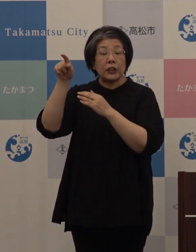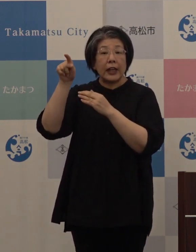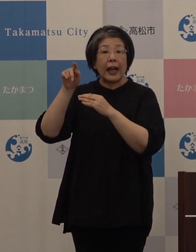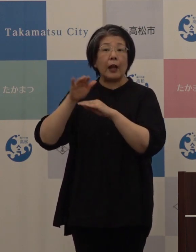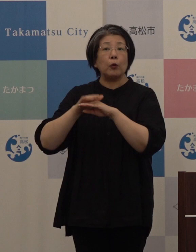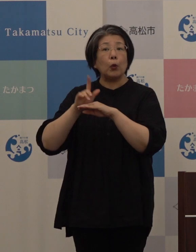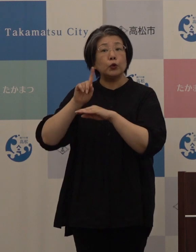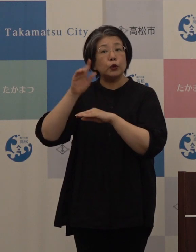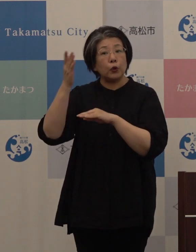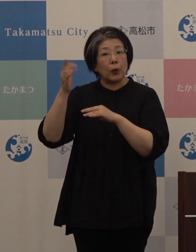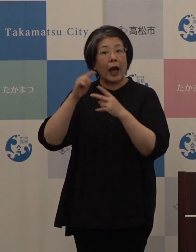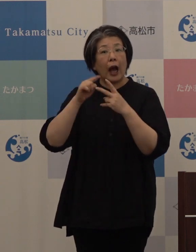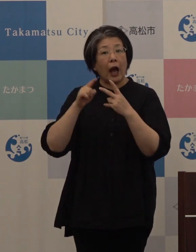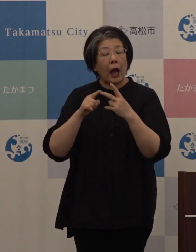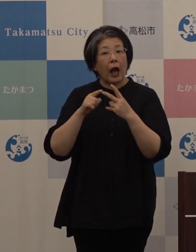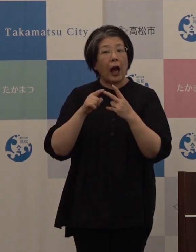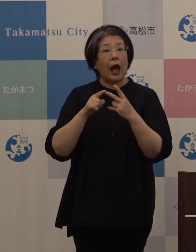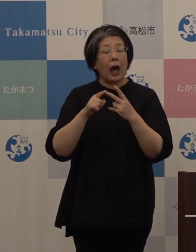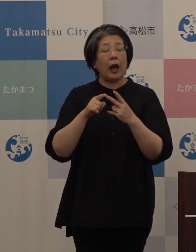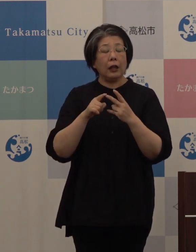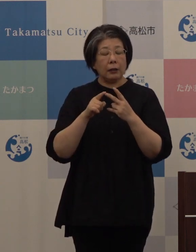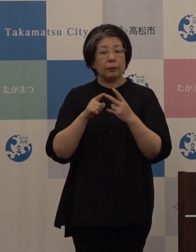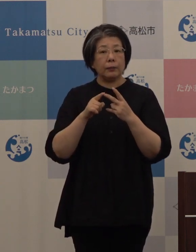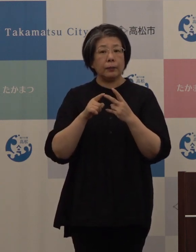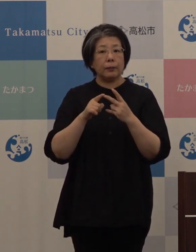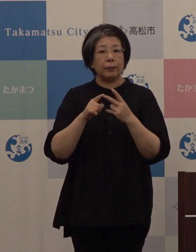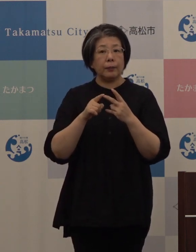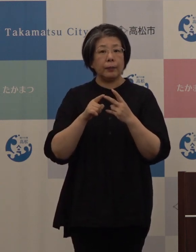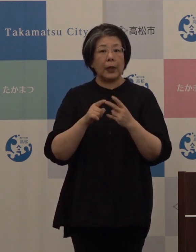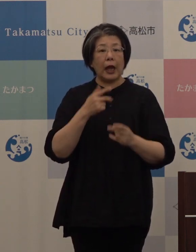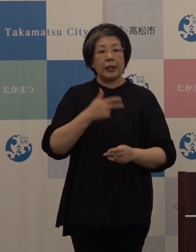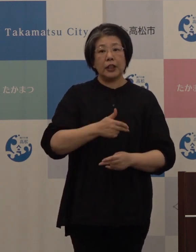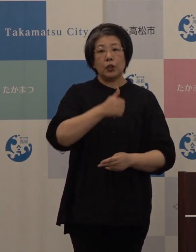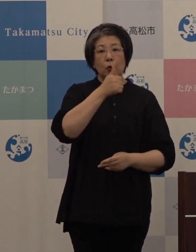めていらっしゃるのか、まあまあ、市長がその、まあ、